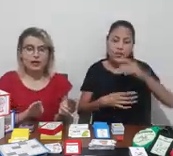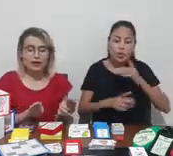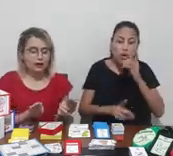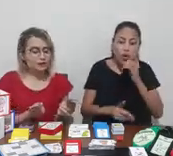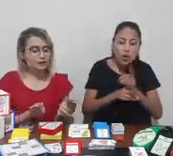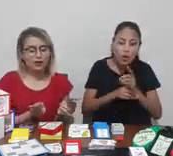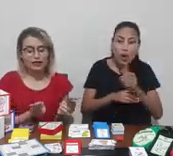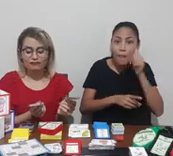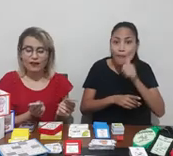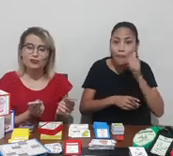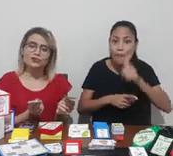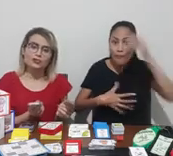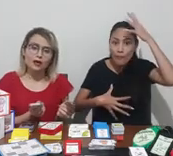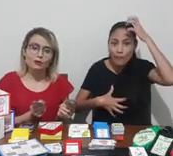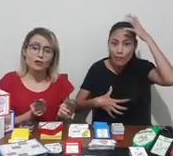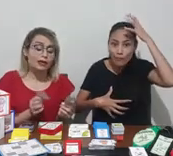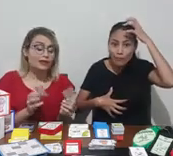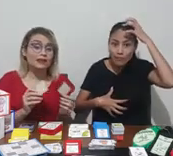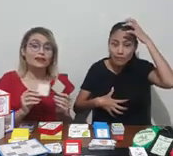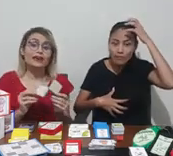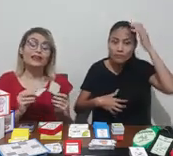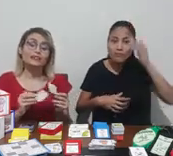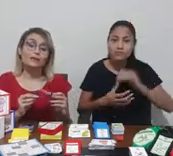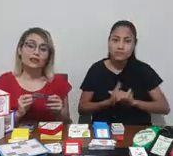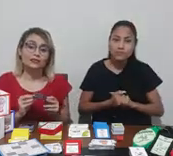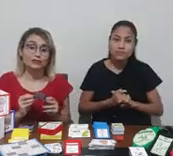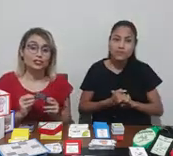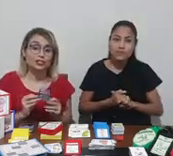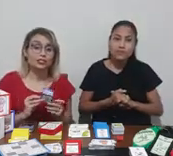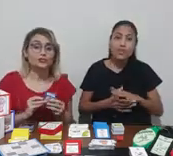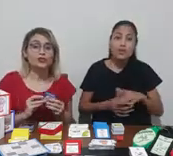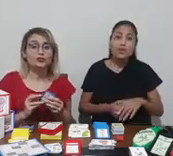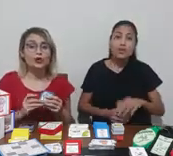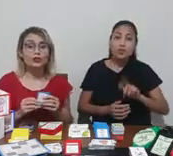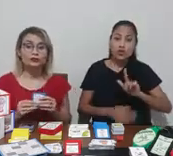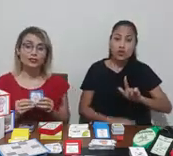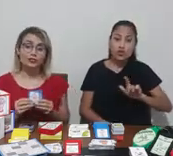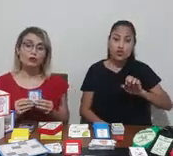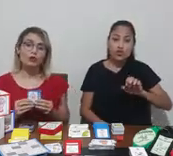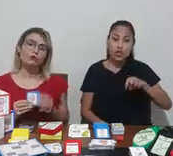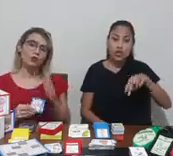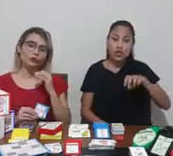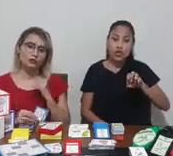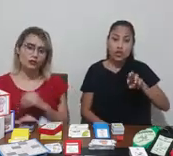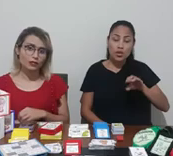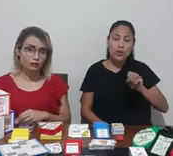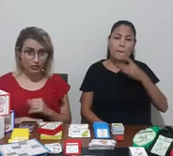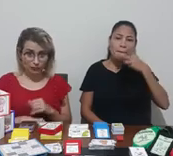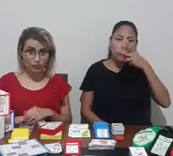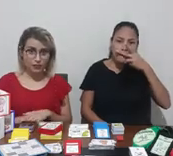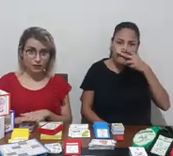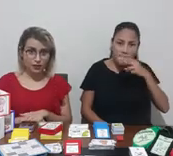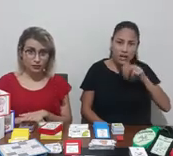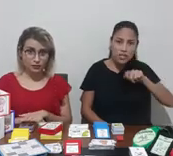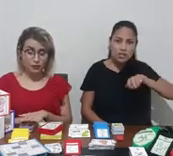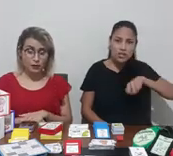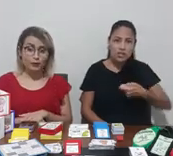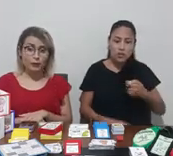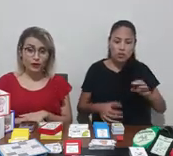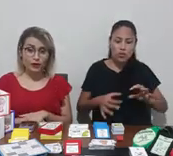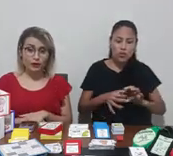da macaca, ele faz o sinal. E aí essa marcação de gênero se torna um sinal composto na língua de